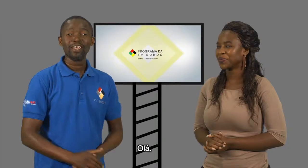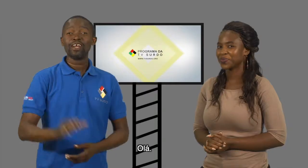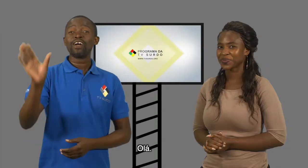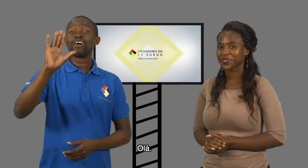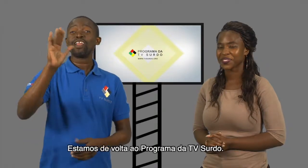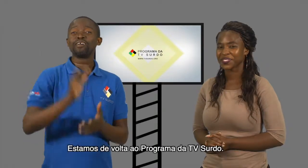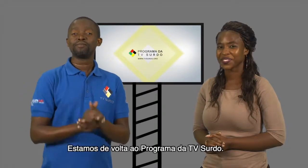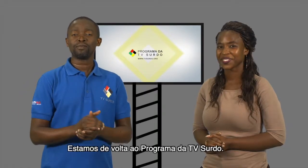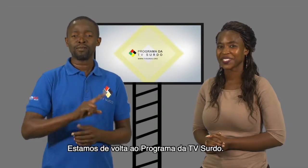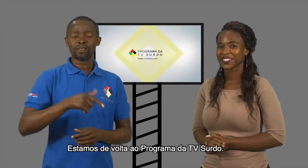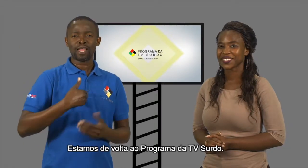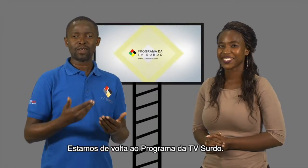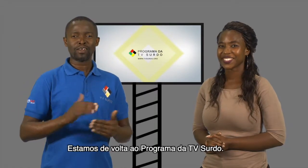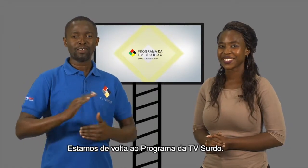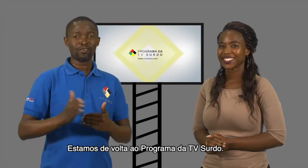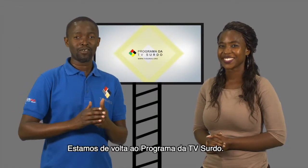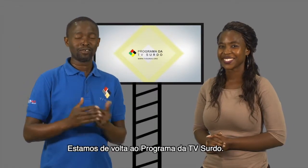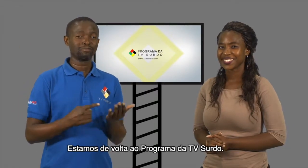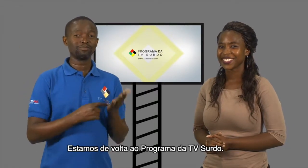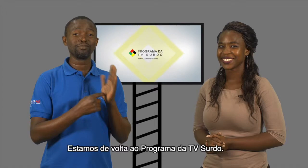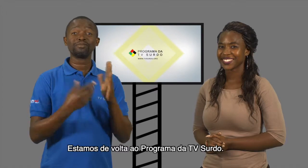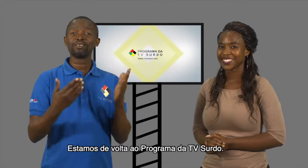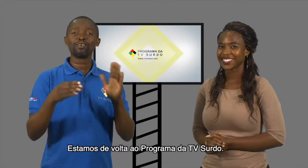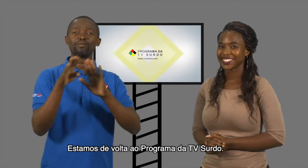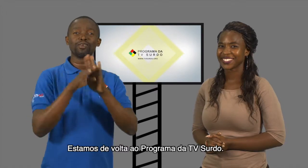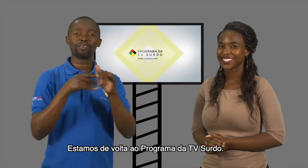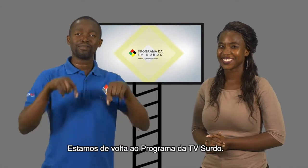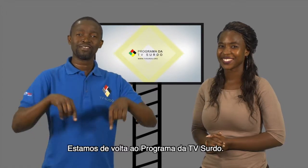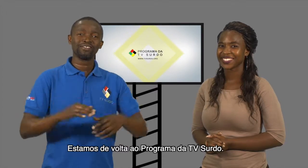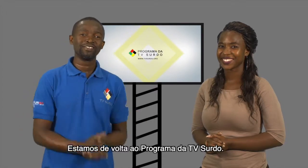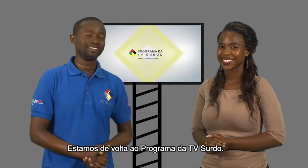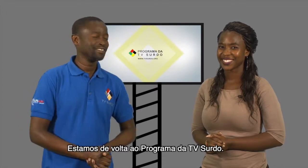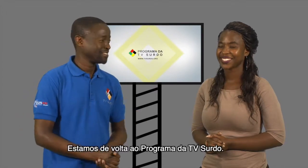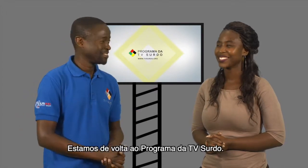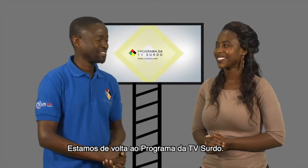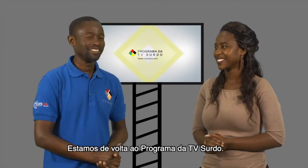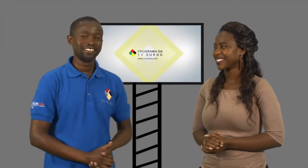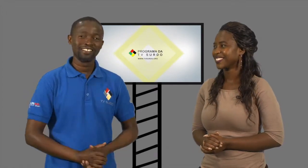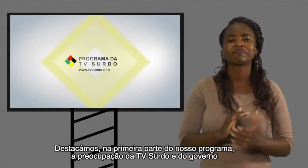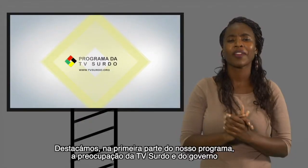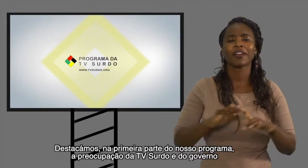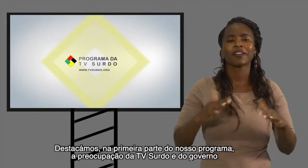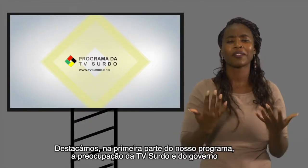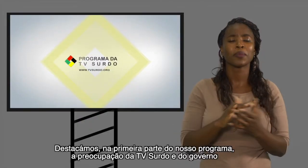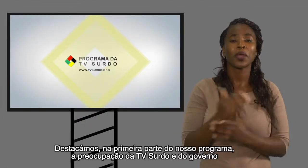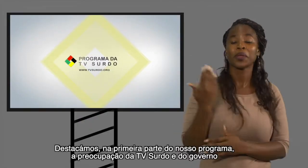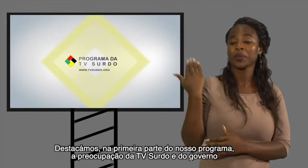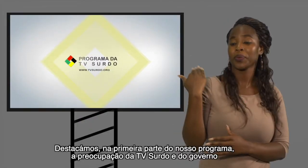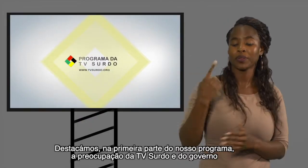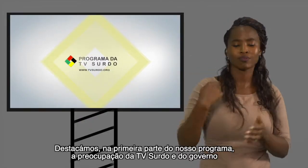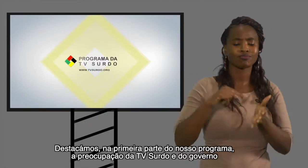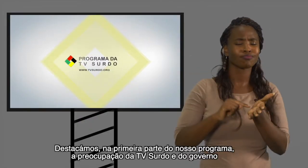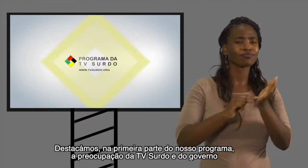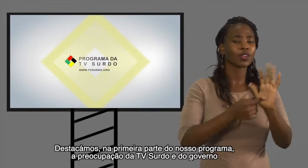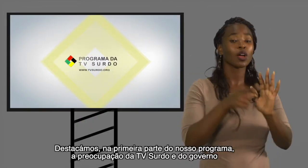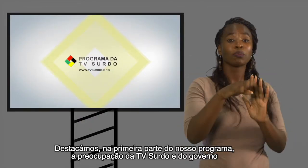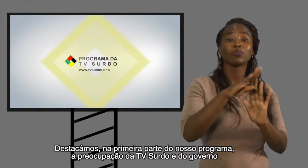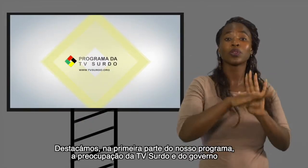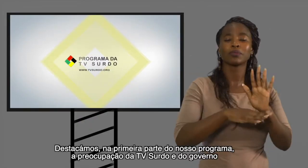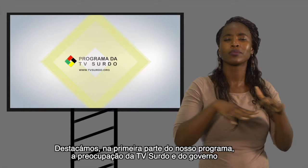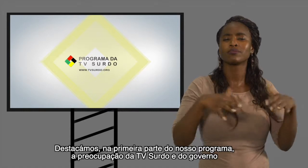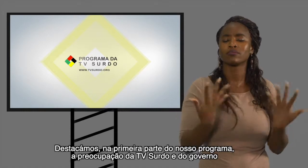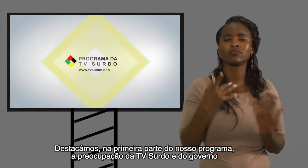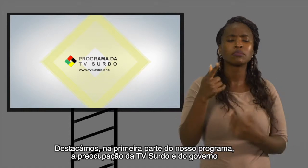Olá, estamos de volta ao programa da TV Surdo. Destacamos na primeira parte do nosso programa